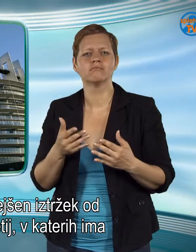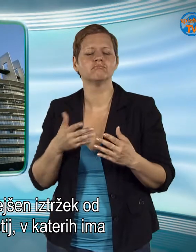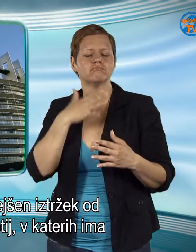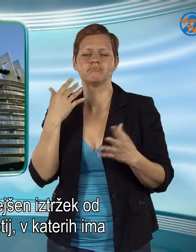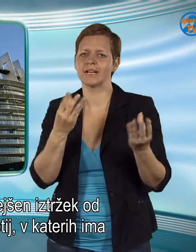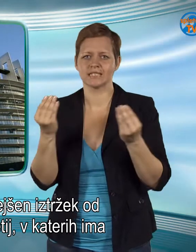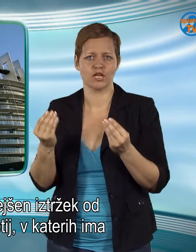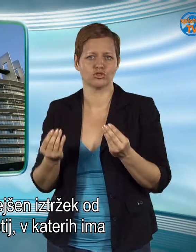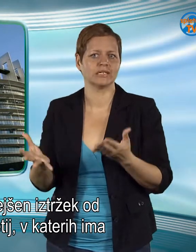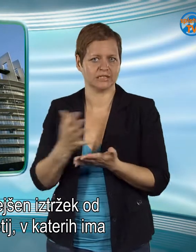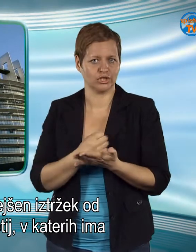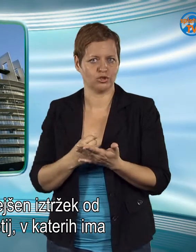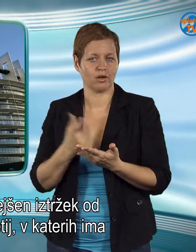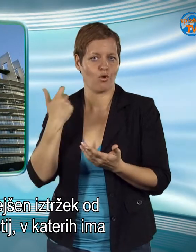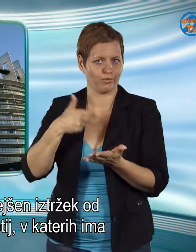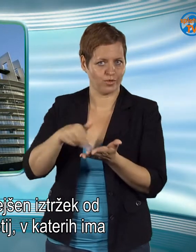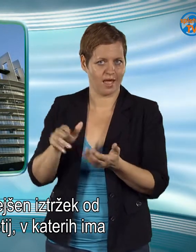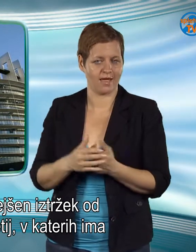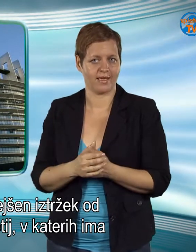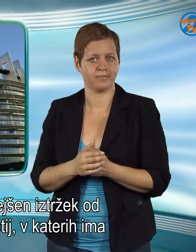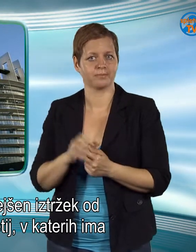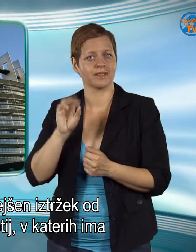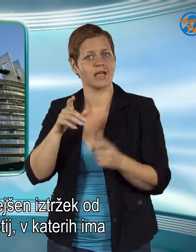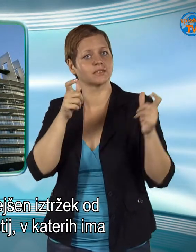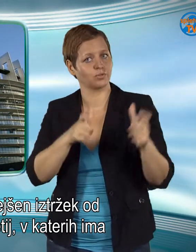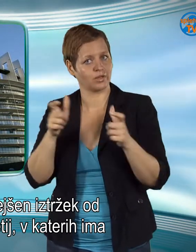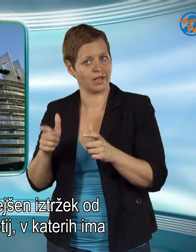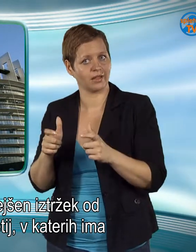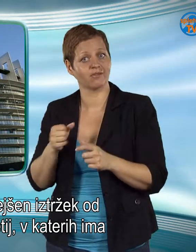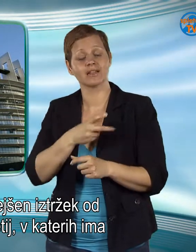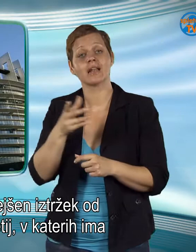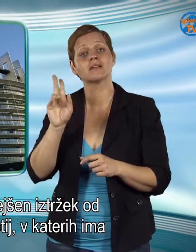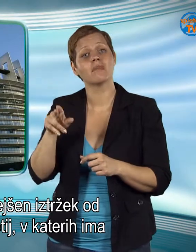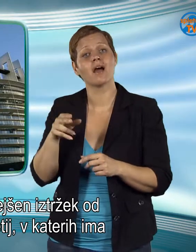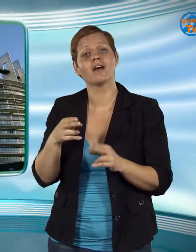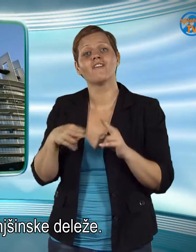prodaje 15 podjetij, v katerih ima večinske ali manjšinske deleže.